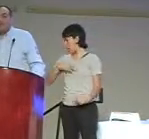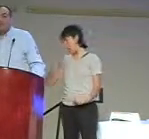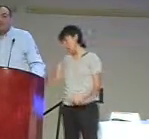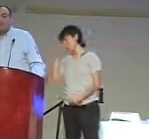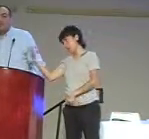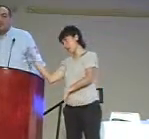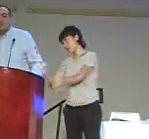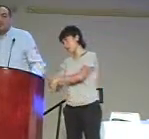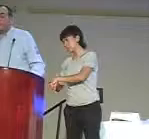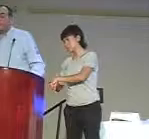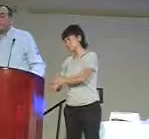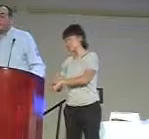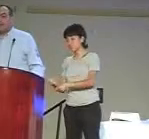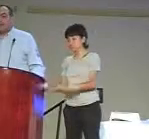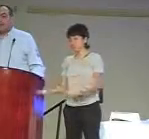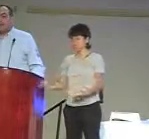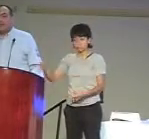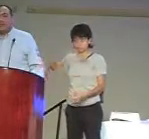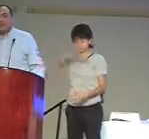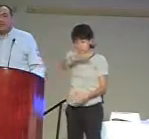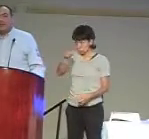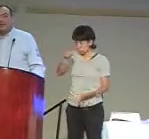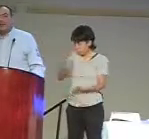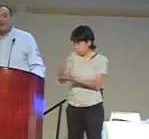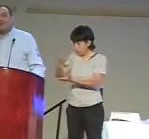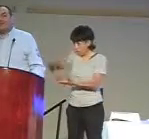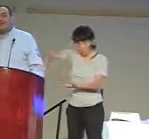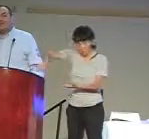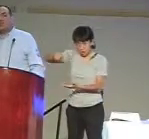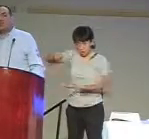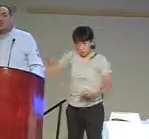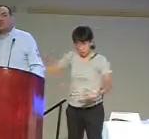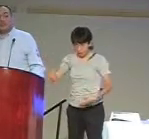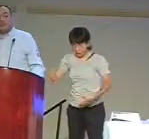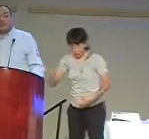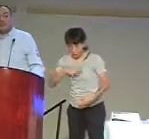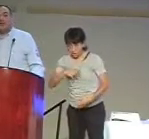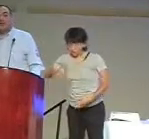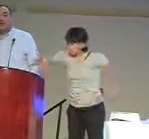Aquí nacimos muchos de los que estamos aquí y nos seguimos